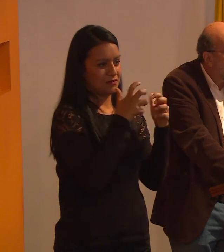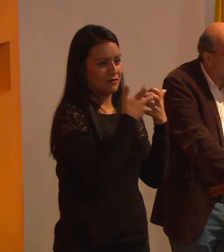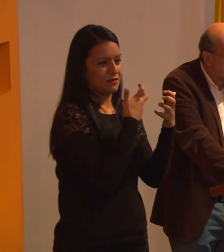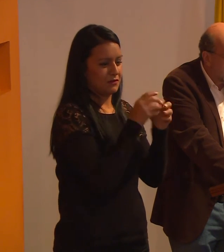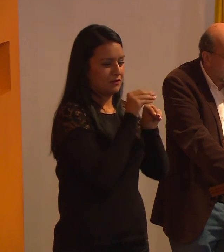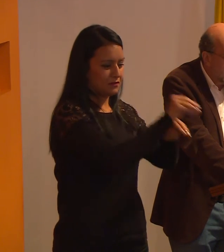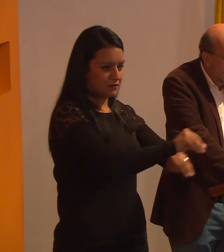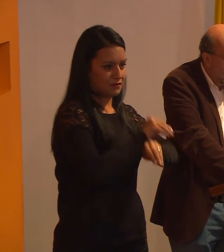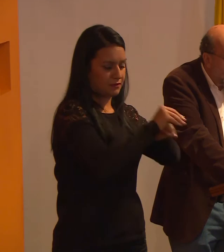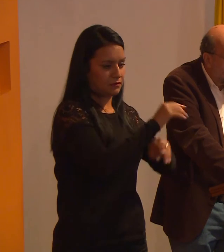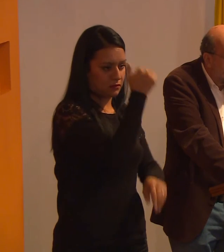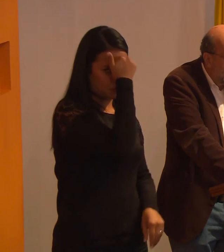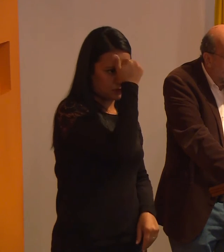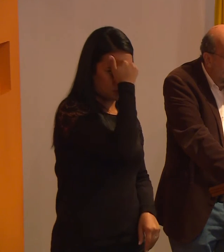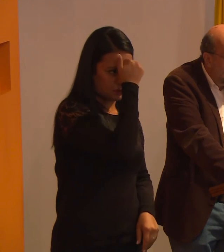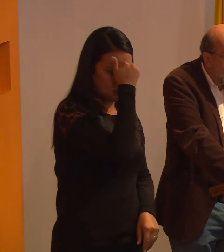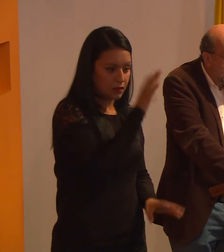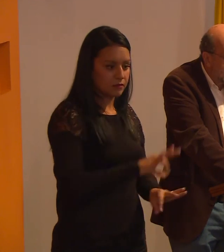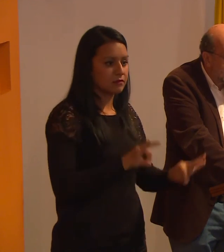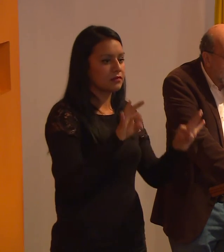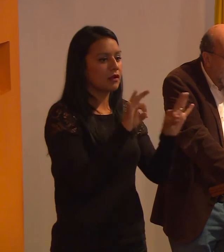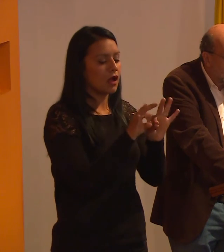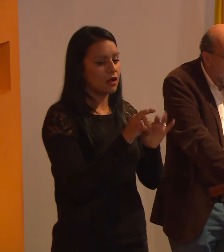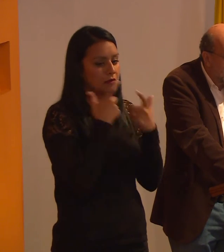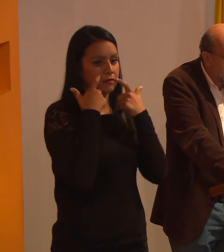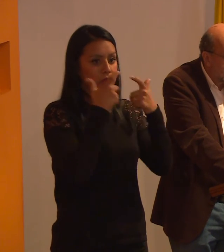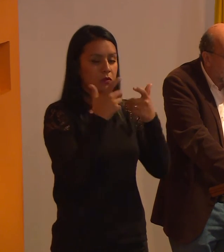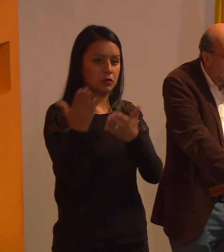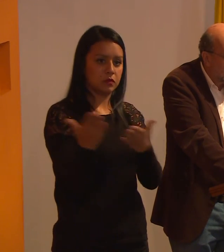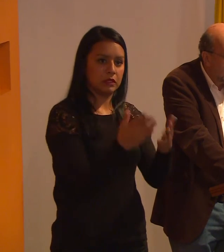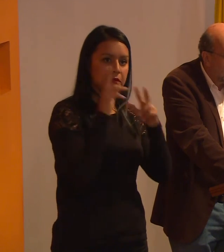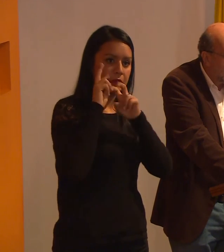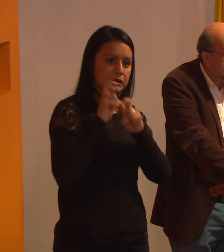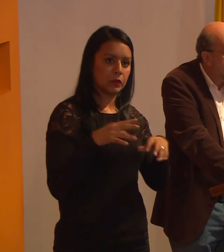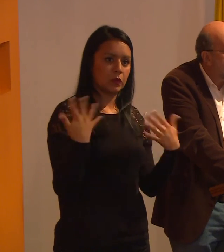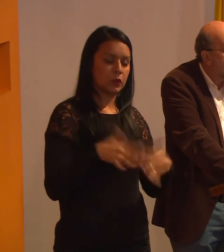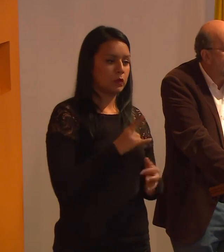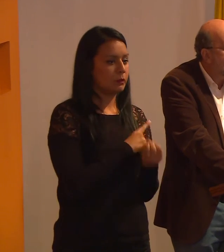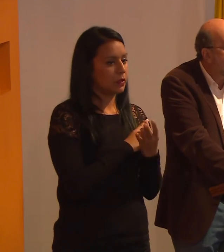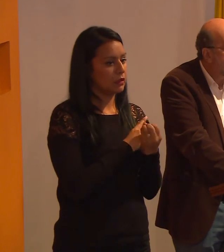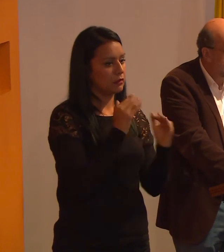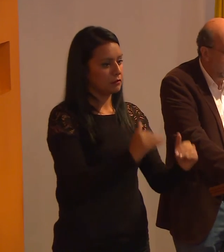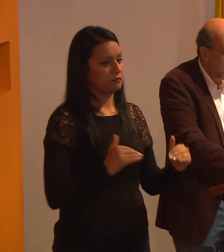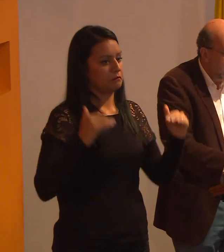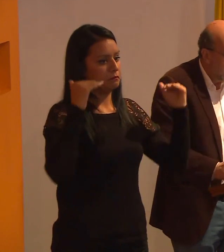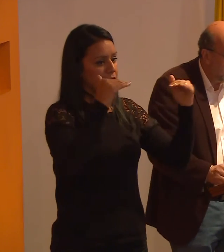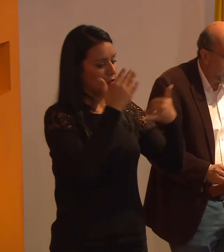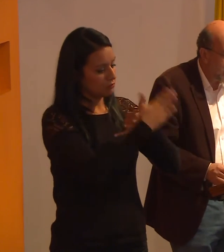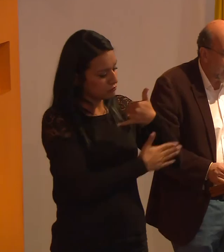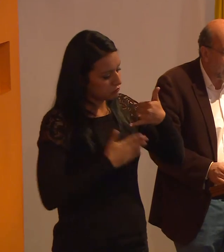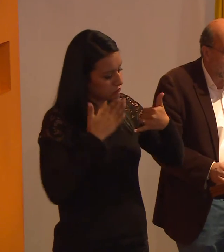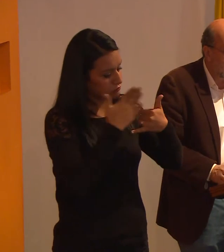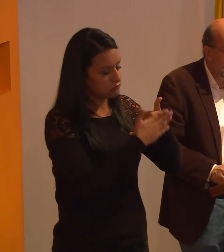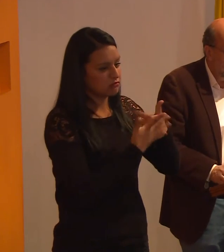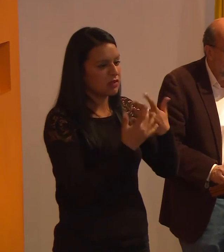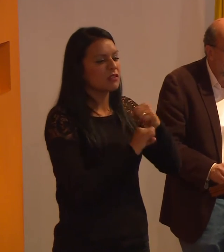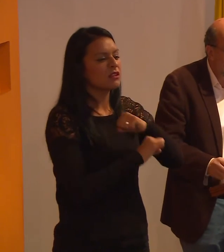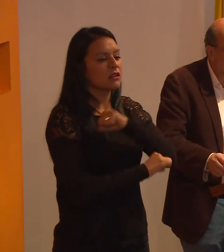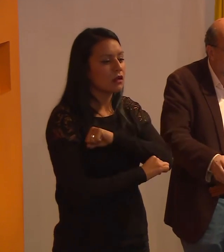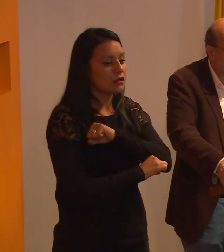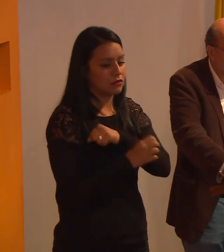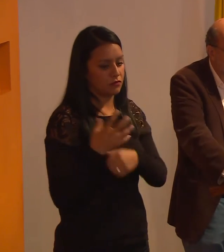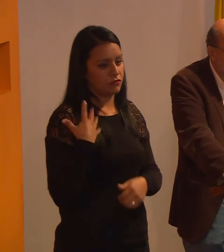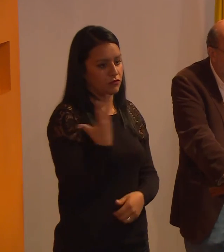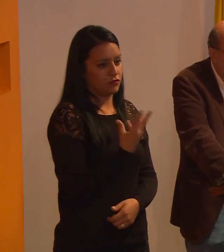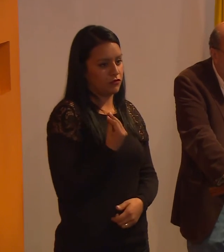de Educadores, ocupar un lugar destacado en la investigación educativa en el país y fortalecer